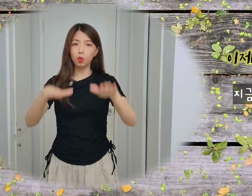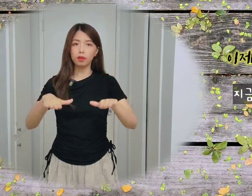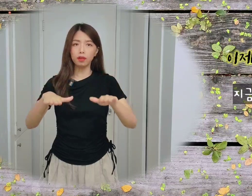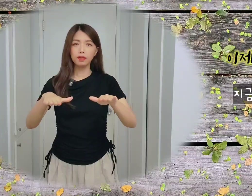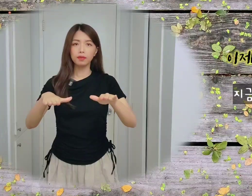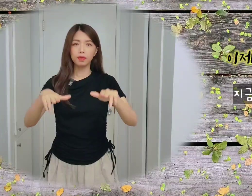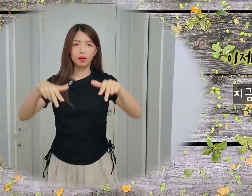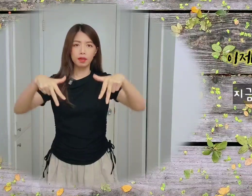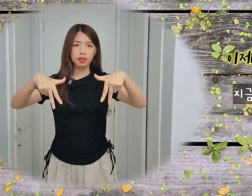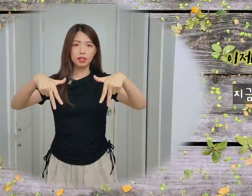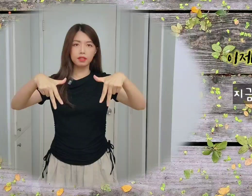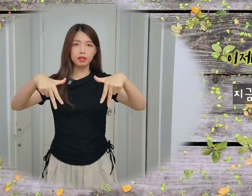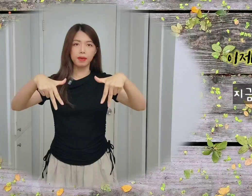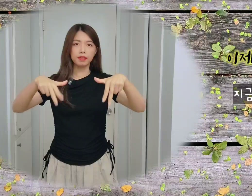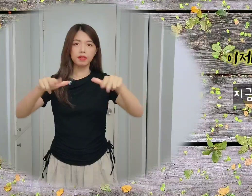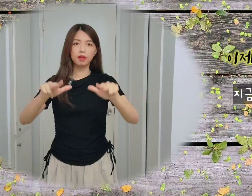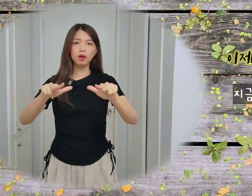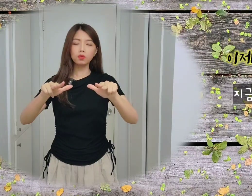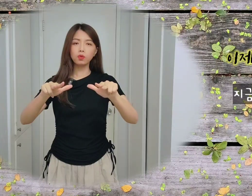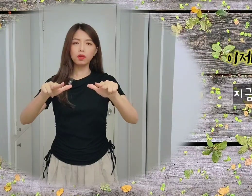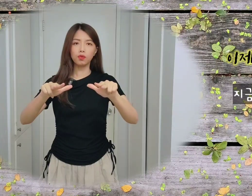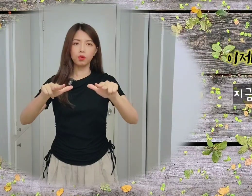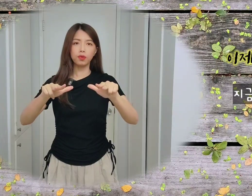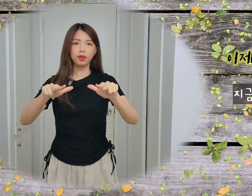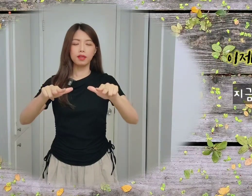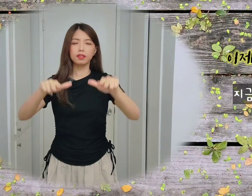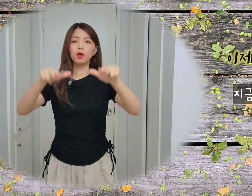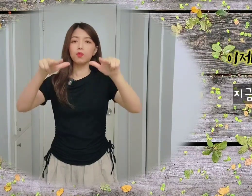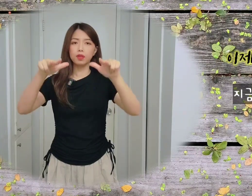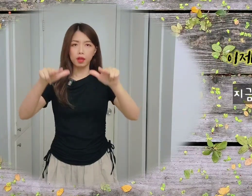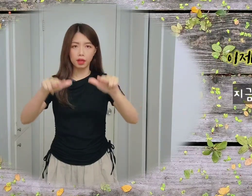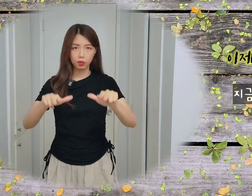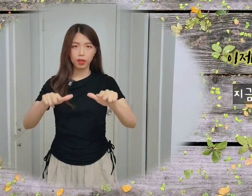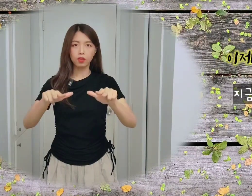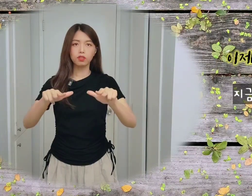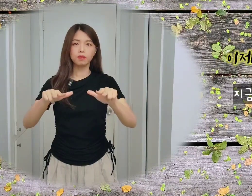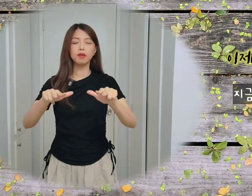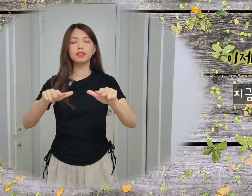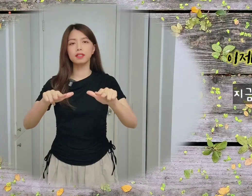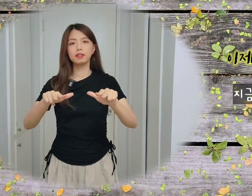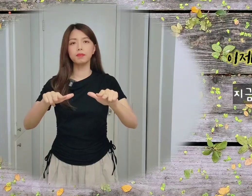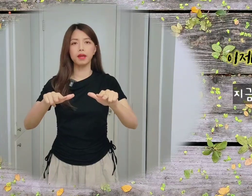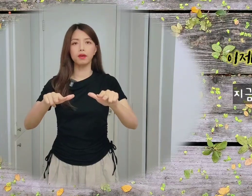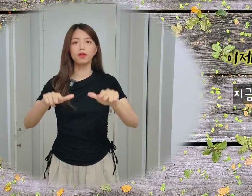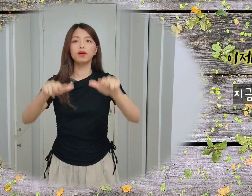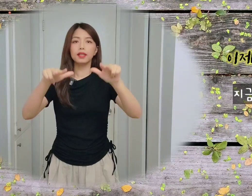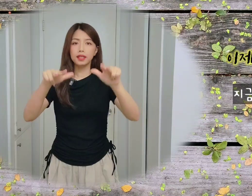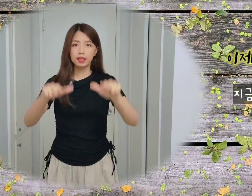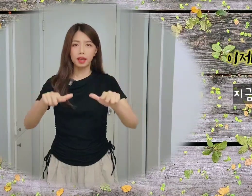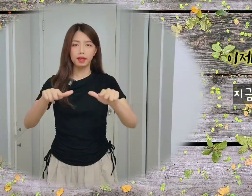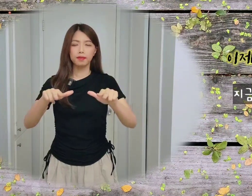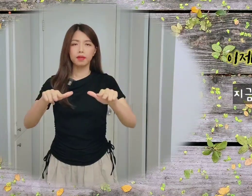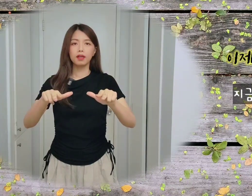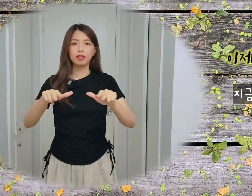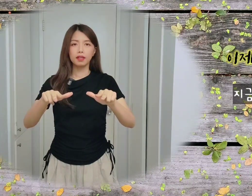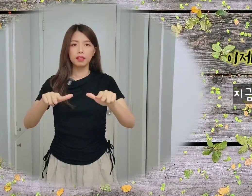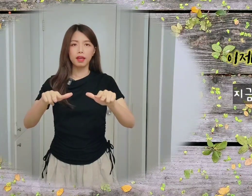펴시면 오늘, 지읒을 만드셔서 손등이 위로 보이게 해서 위에서 아래로 내려주시면 지금이에요.